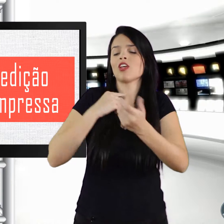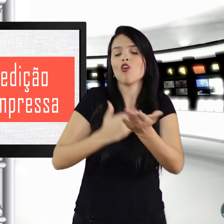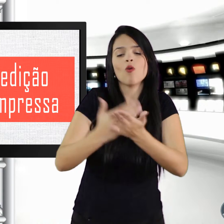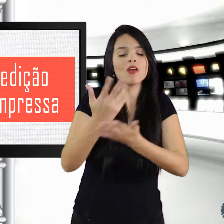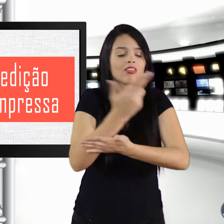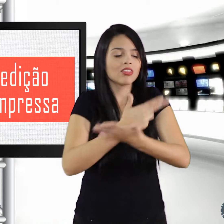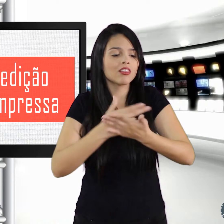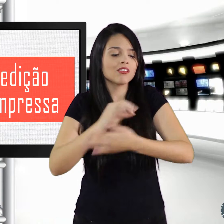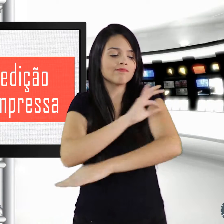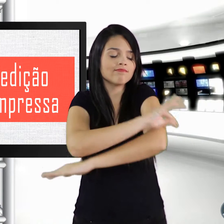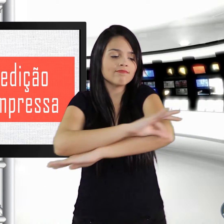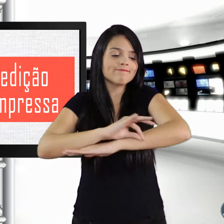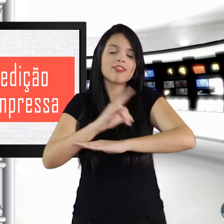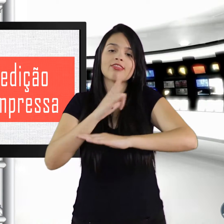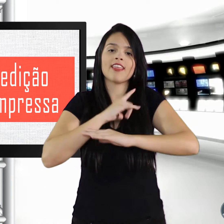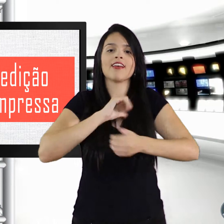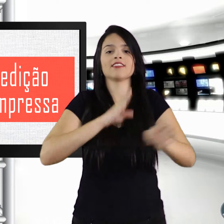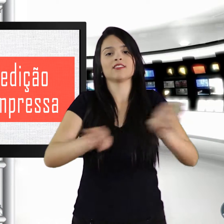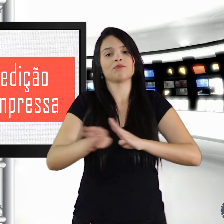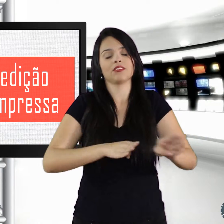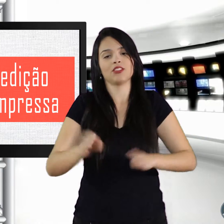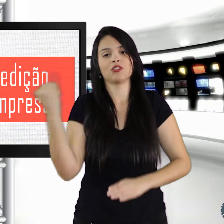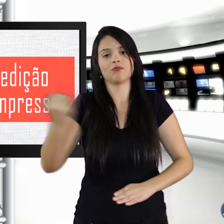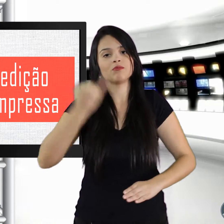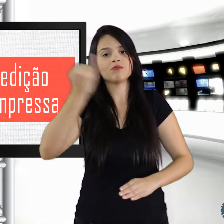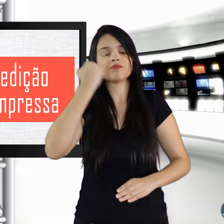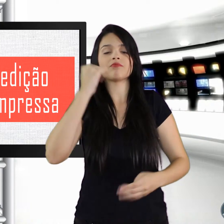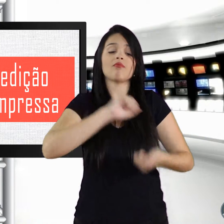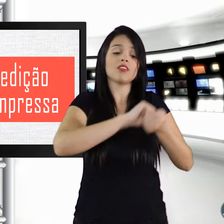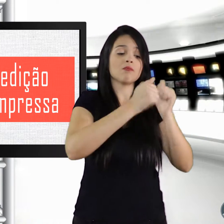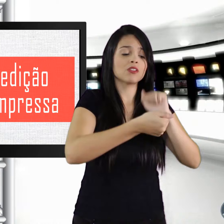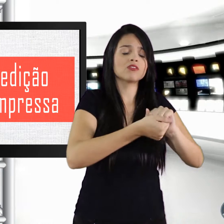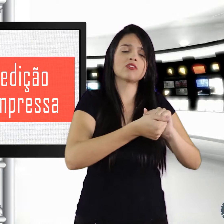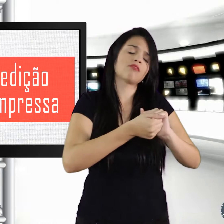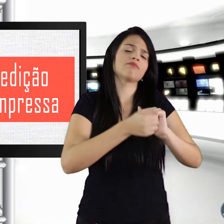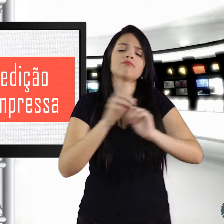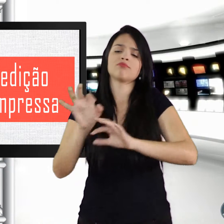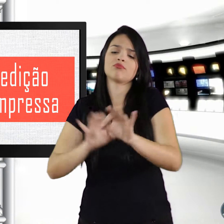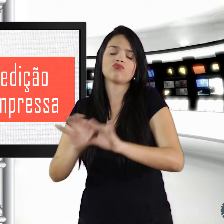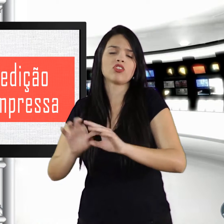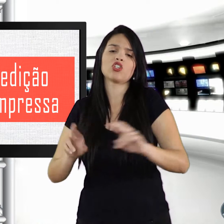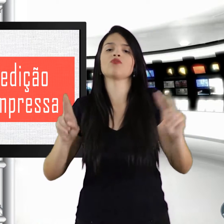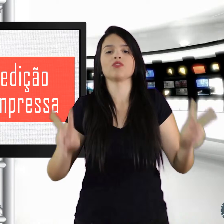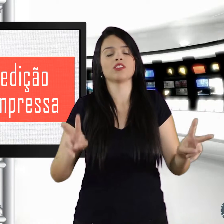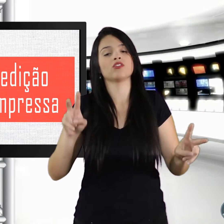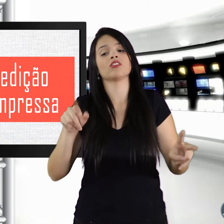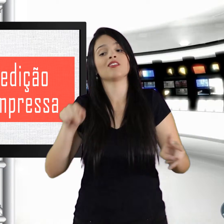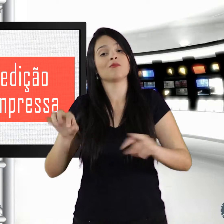empreendimento. A adaptação é diferente do projeto, que respeita a todos. Tudo isso é